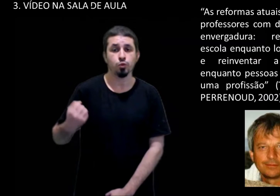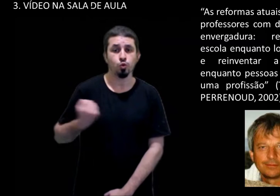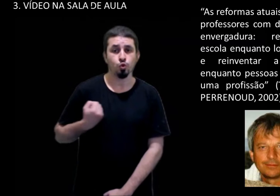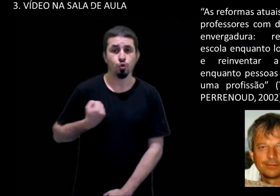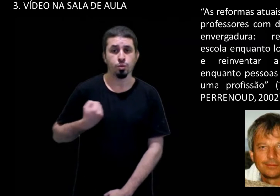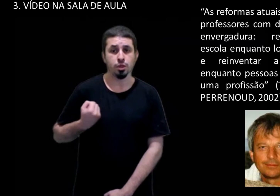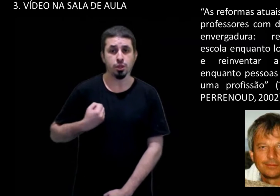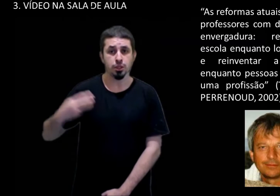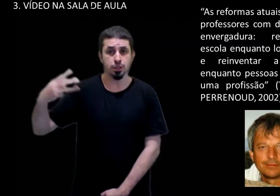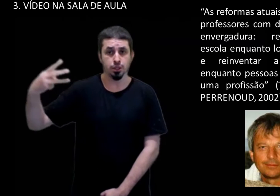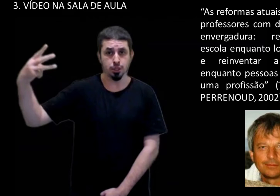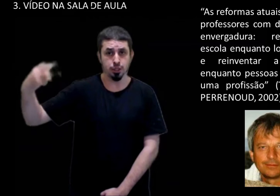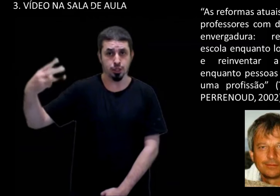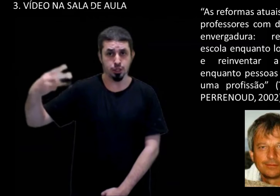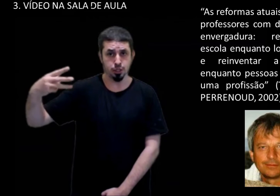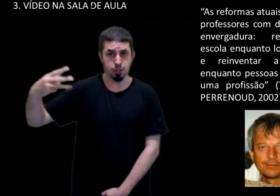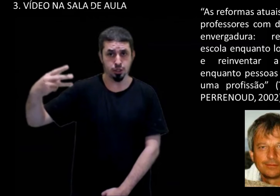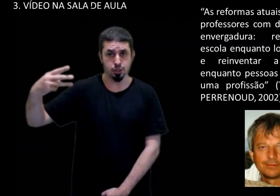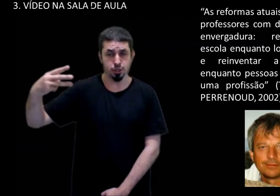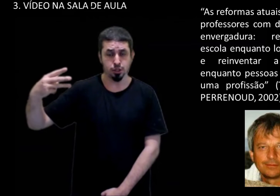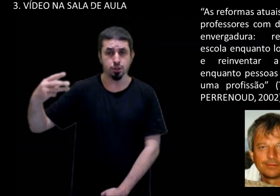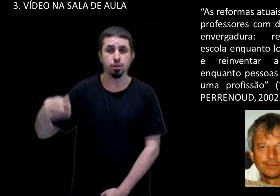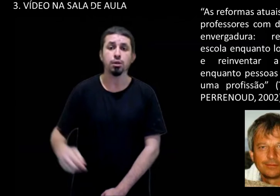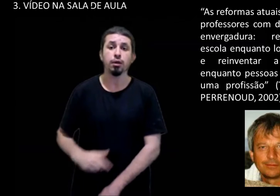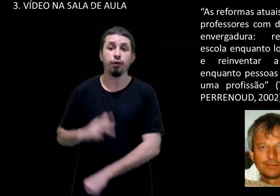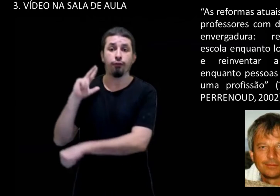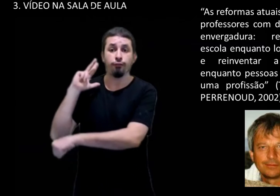Tópico 3. Vídeo na sala de aula.